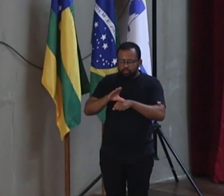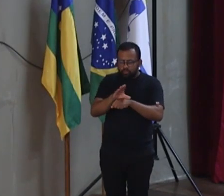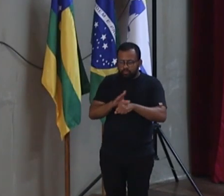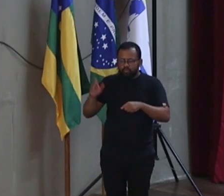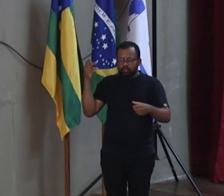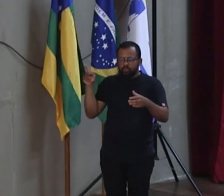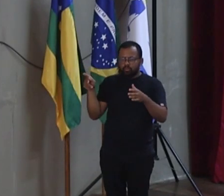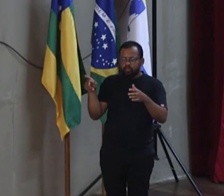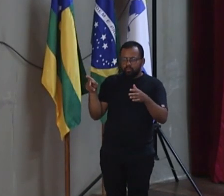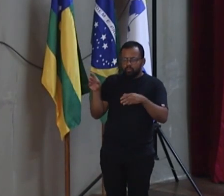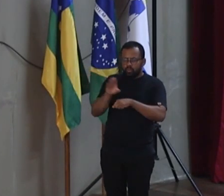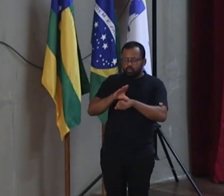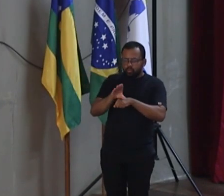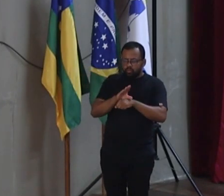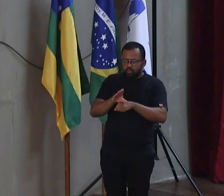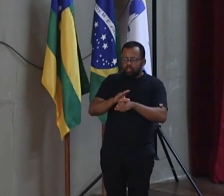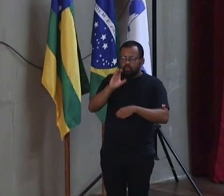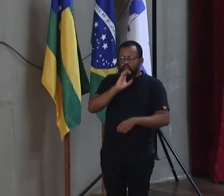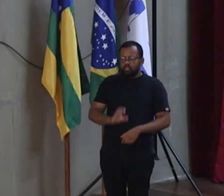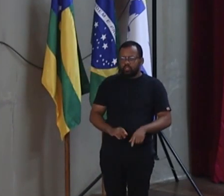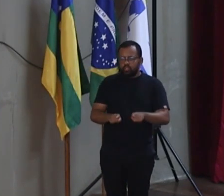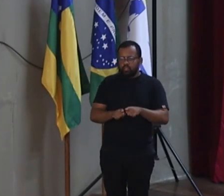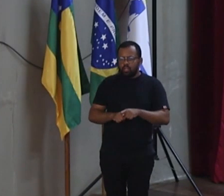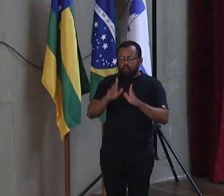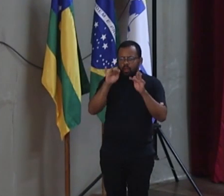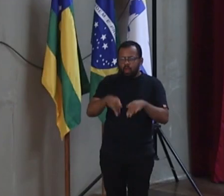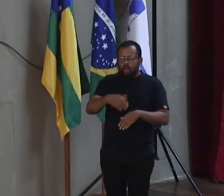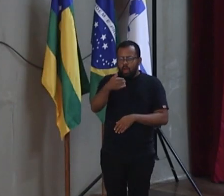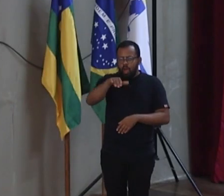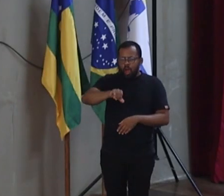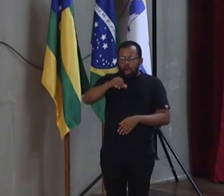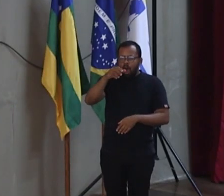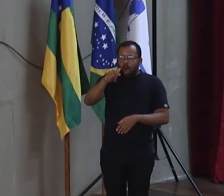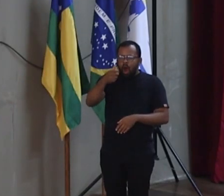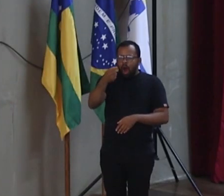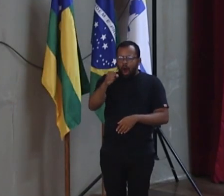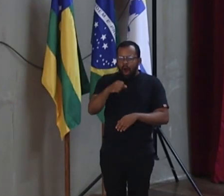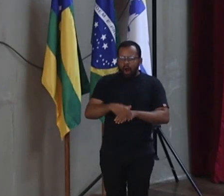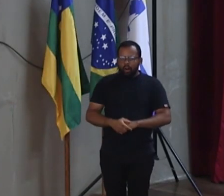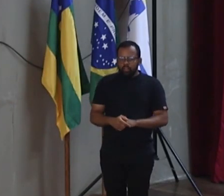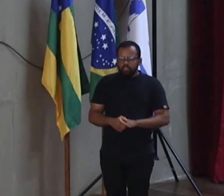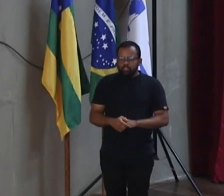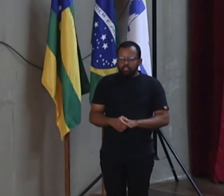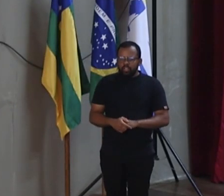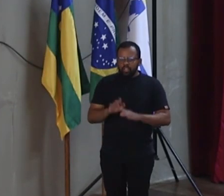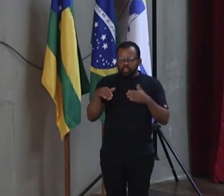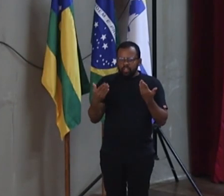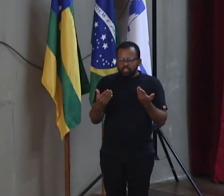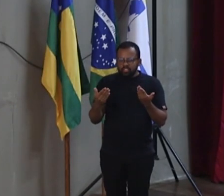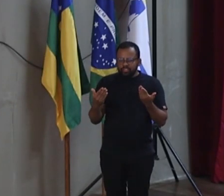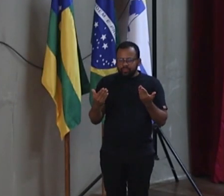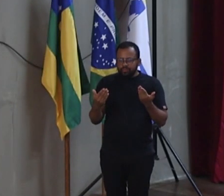da Constituição Cidadã, essa última em 1988. Ou